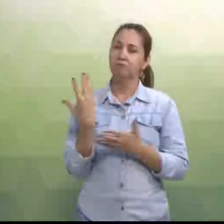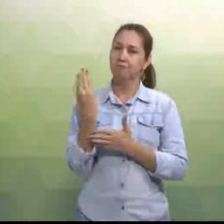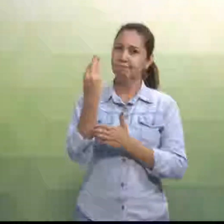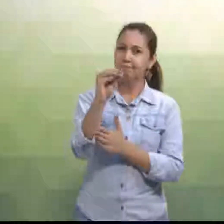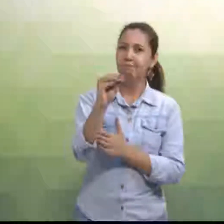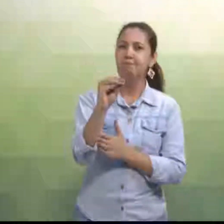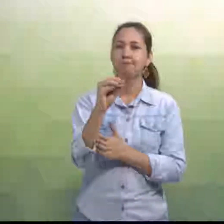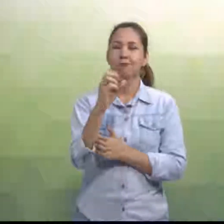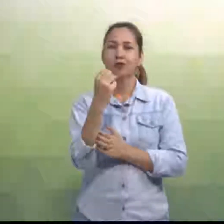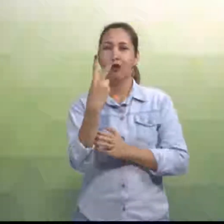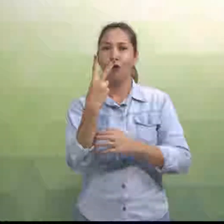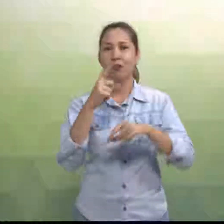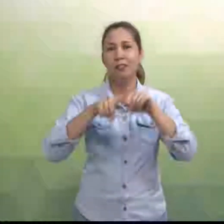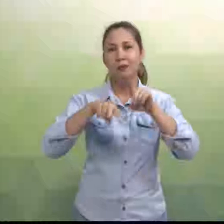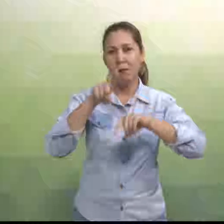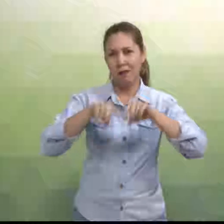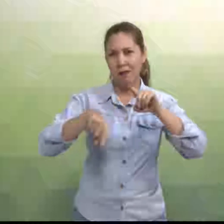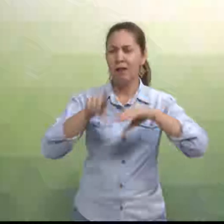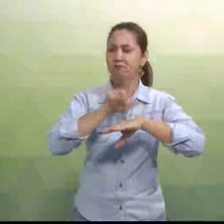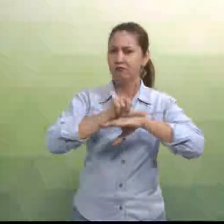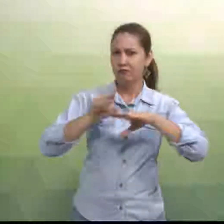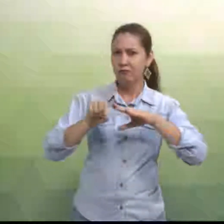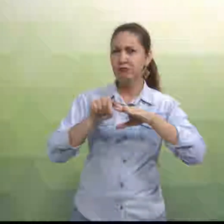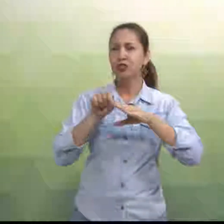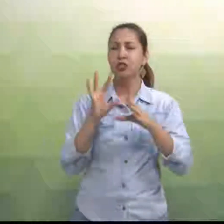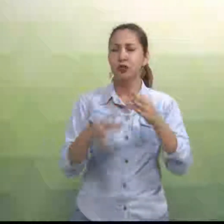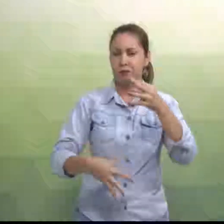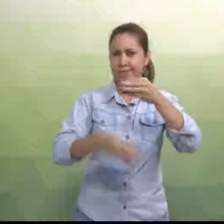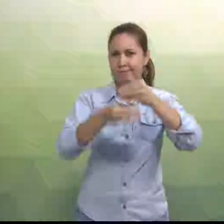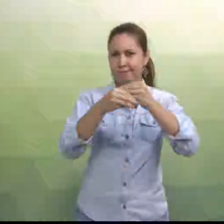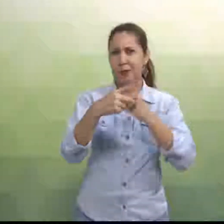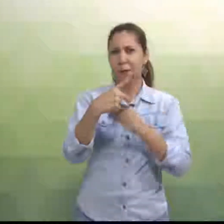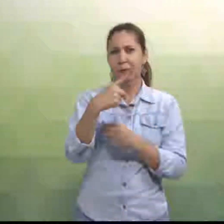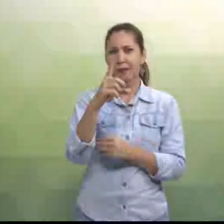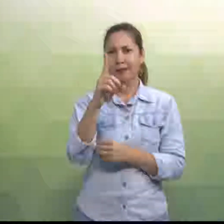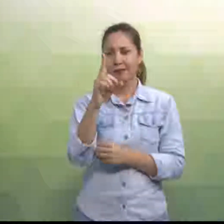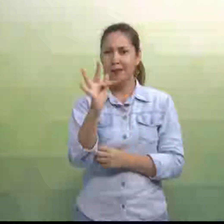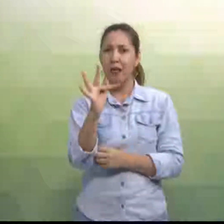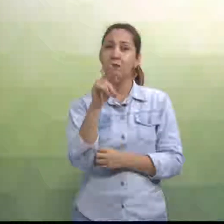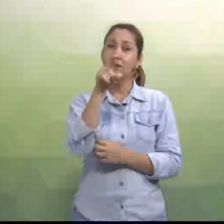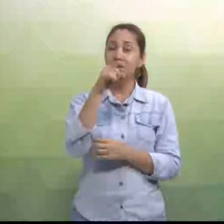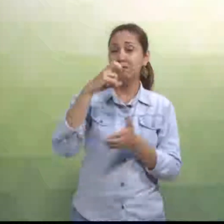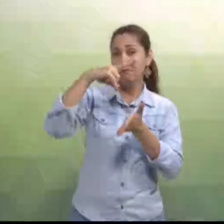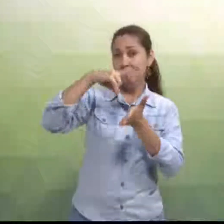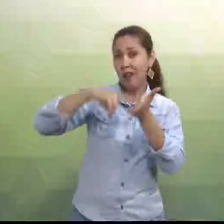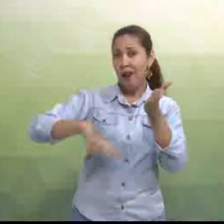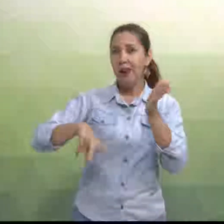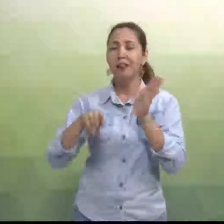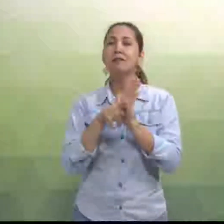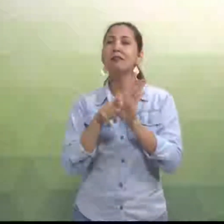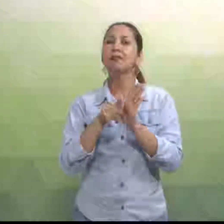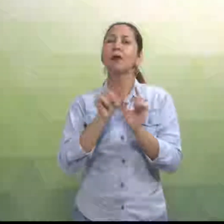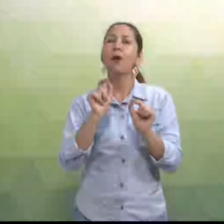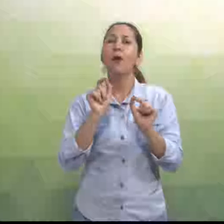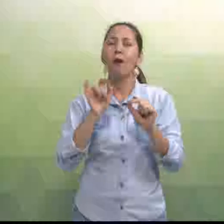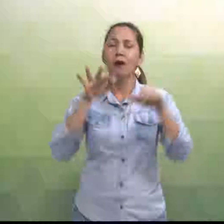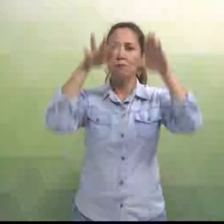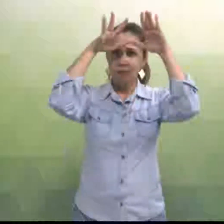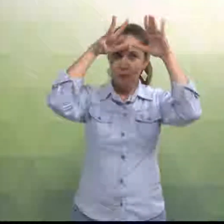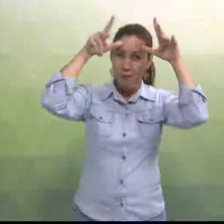Eu coloquei no AVA alguns materiais, alguns artigos em PDF, material complementar para que vocês leiam. Tem o